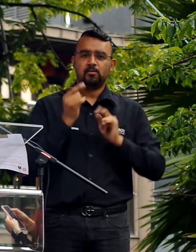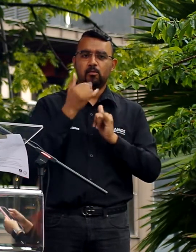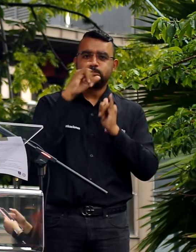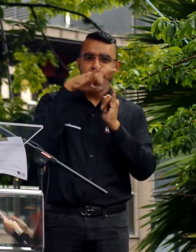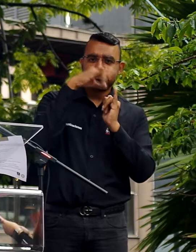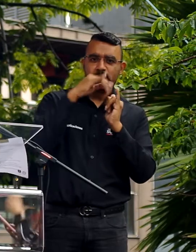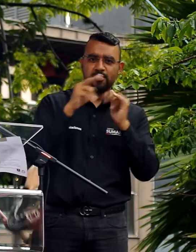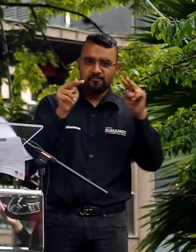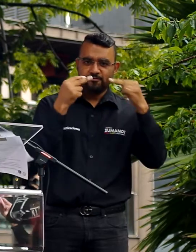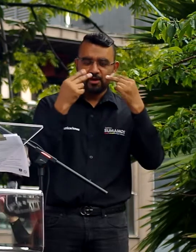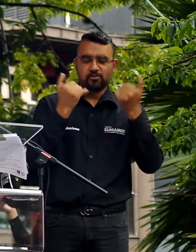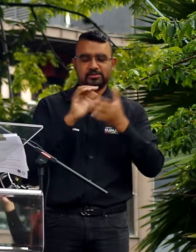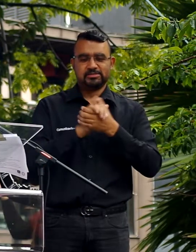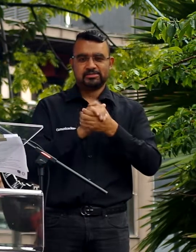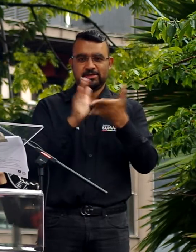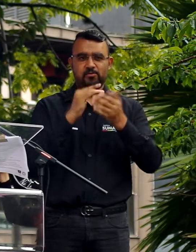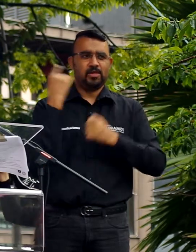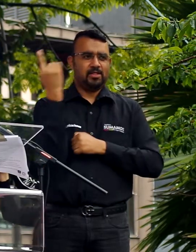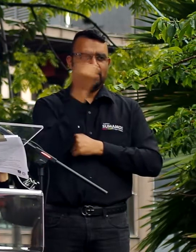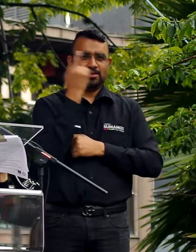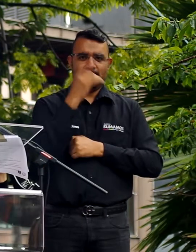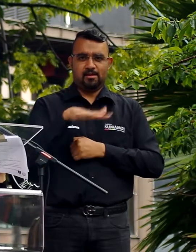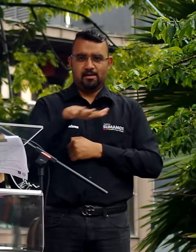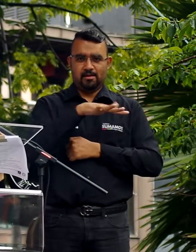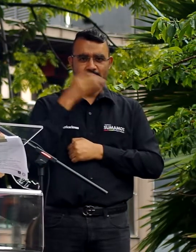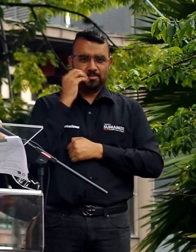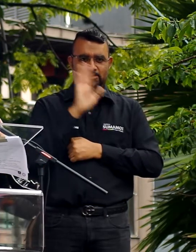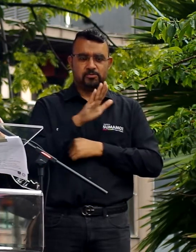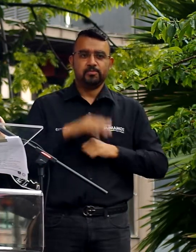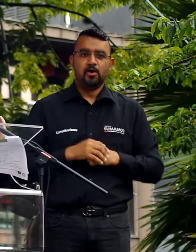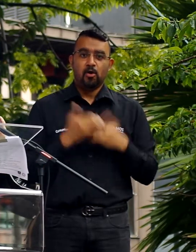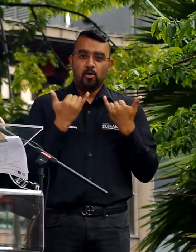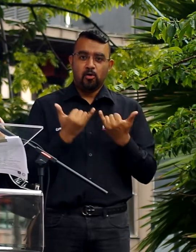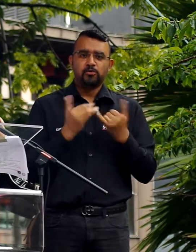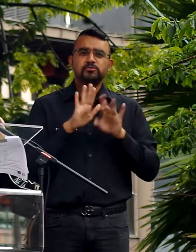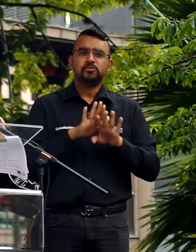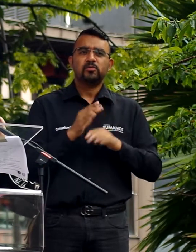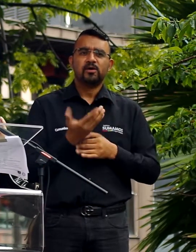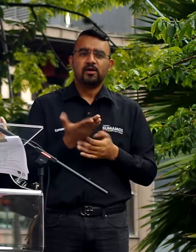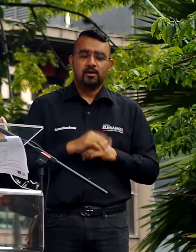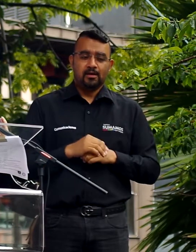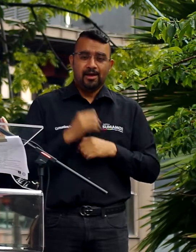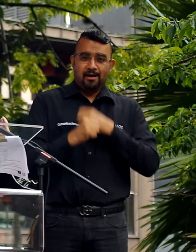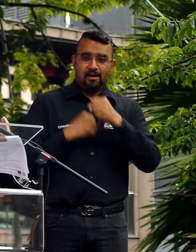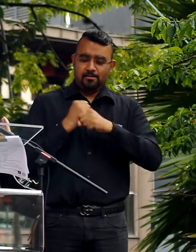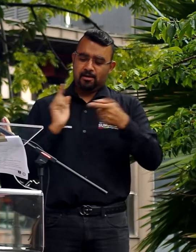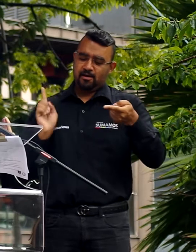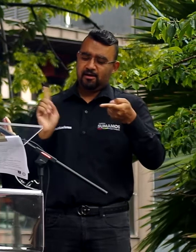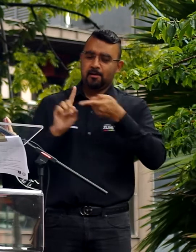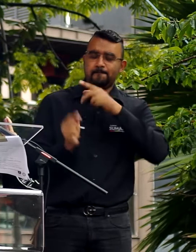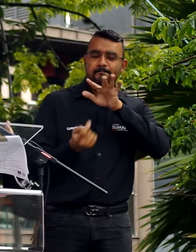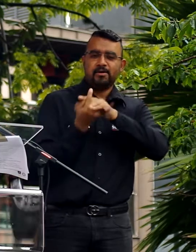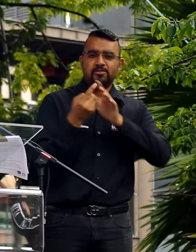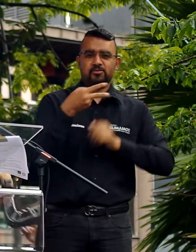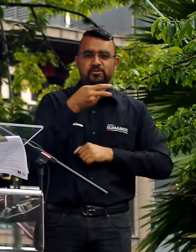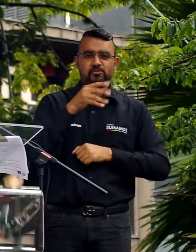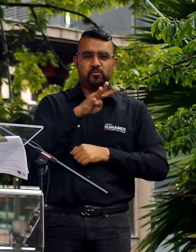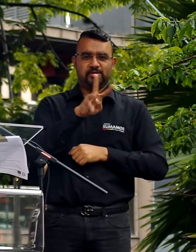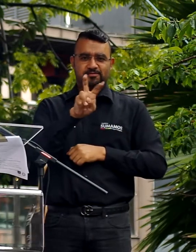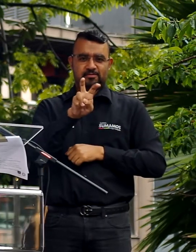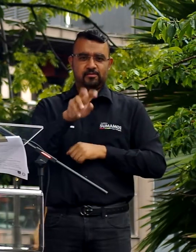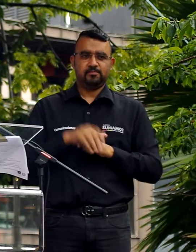la comunidad en general. Hoy celebramos el aniversario 247 de Envigado, bajo el